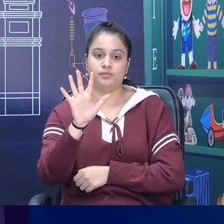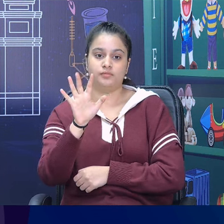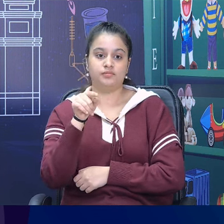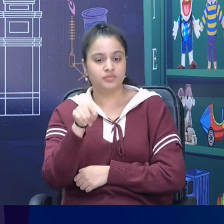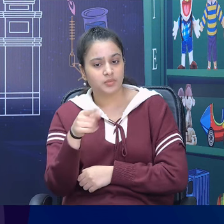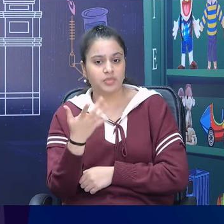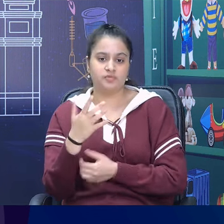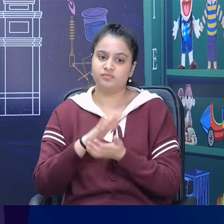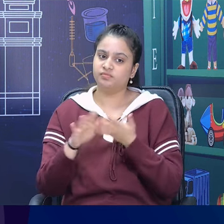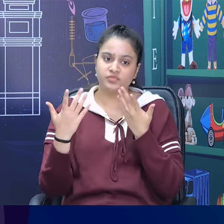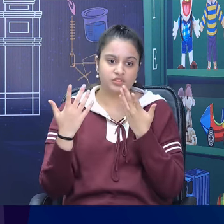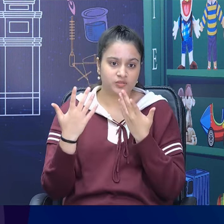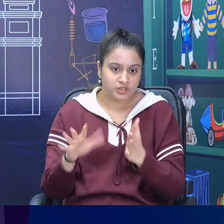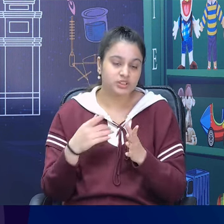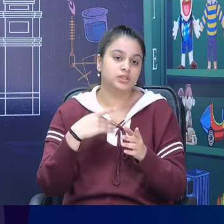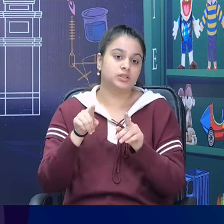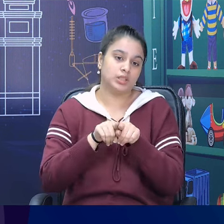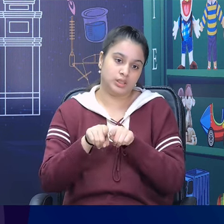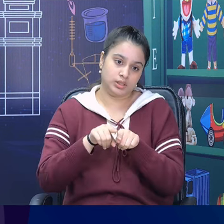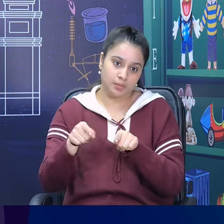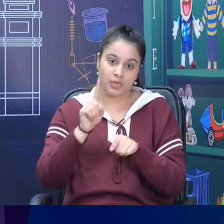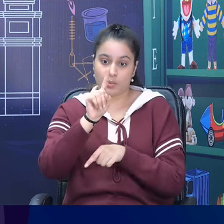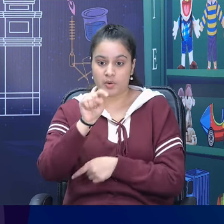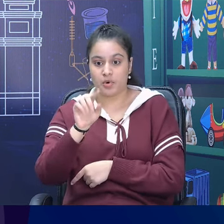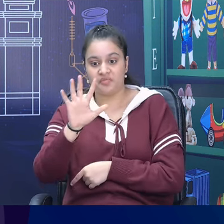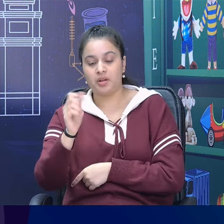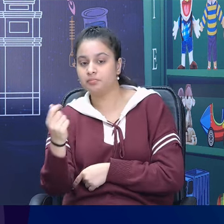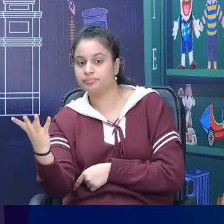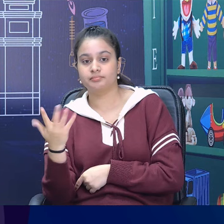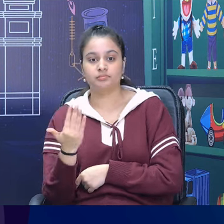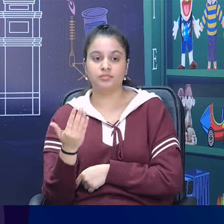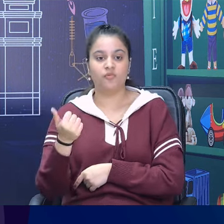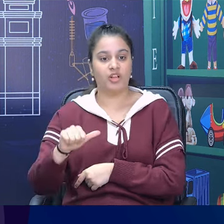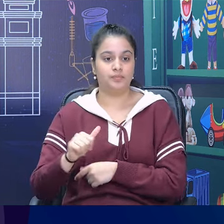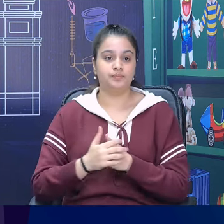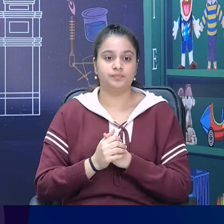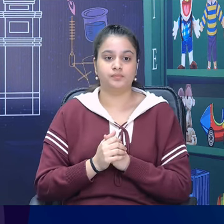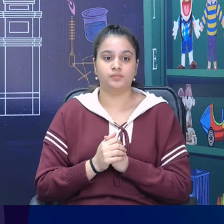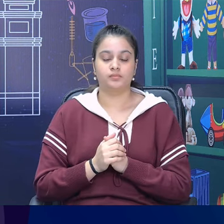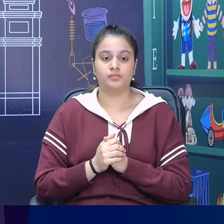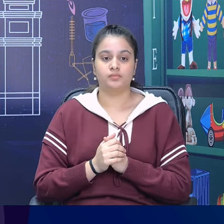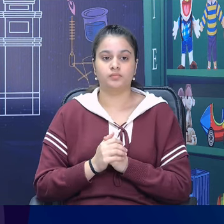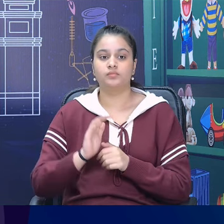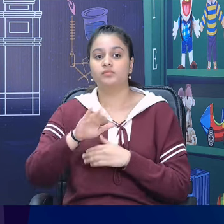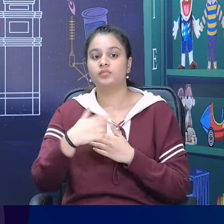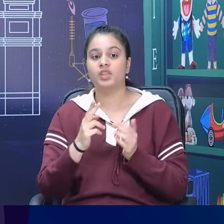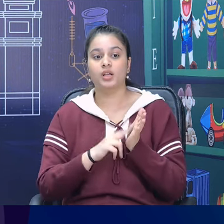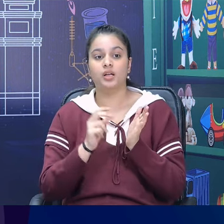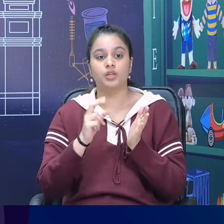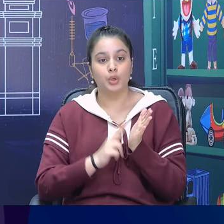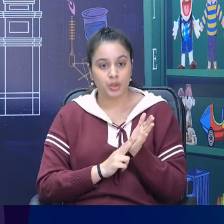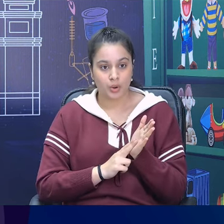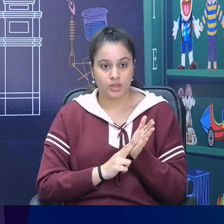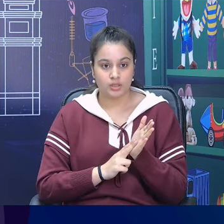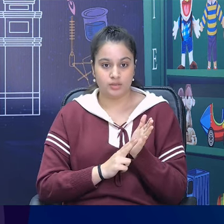टर्मिनेटिंग डेसिमल्स का ही एग्जांपल है 1.5 आगे हम मूव करते हैं नेक्स्ट हमारा है नॉन टर्मिनेटिंग एंड रिपीटिंग